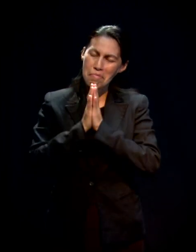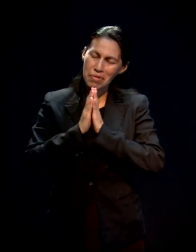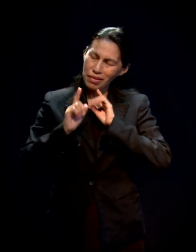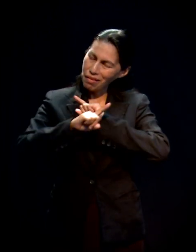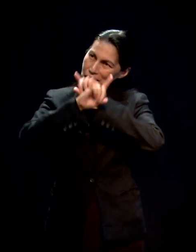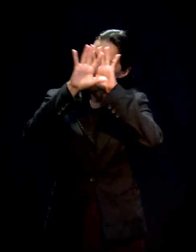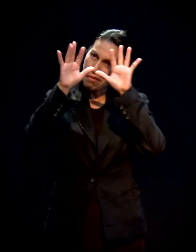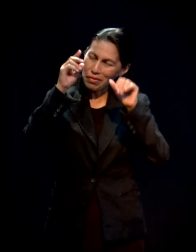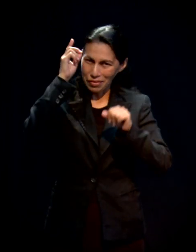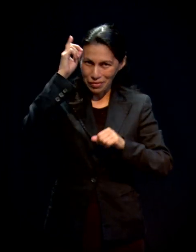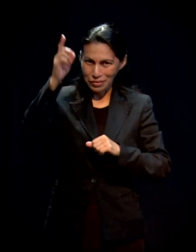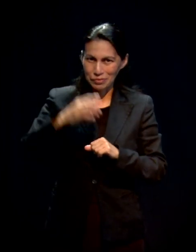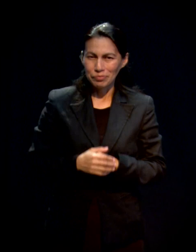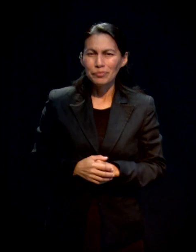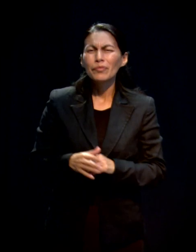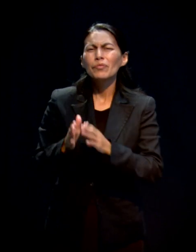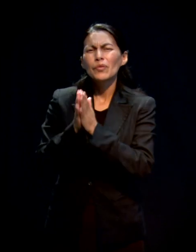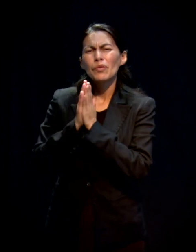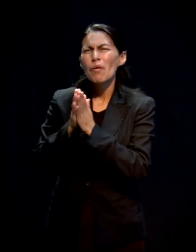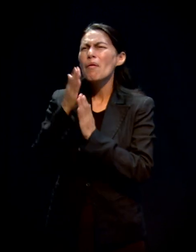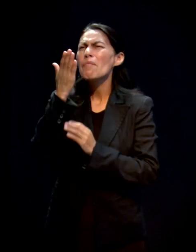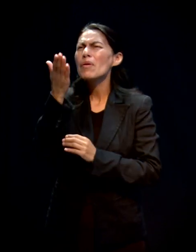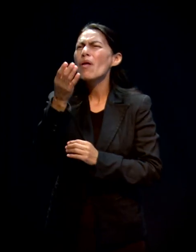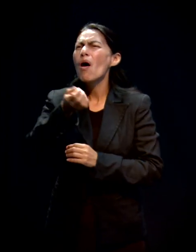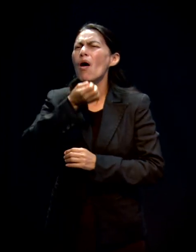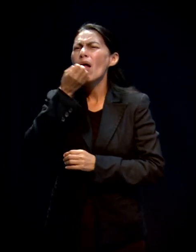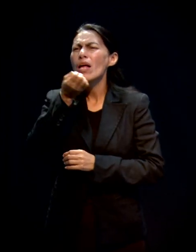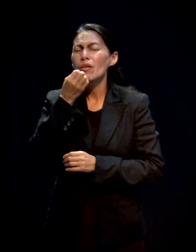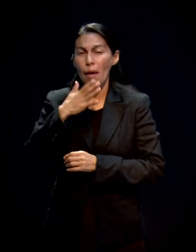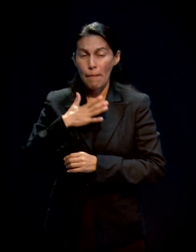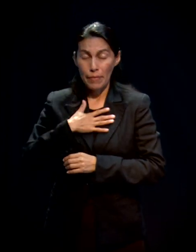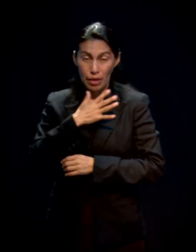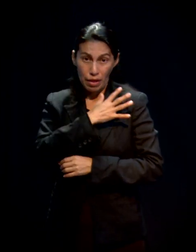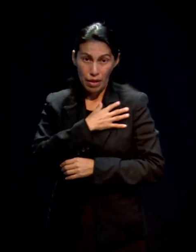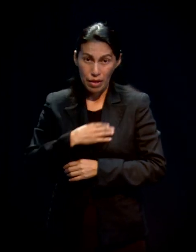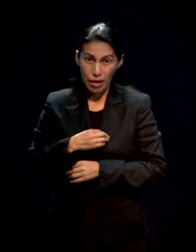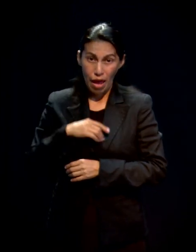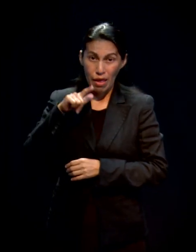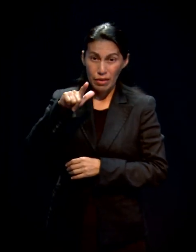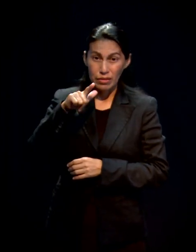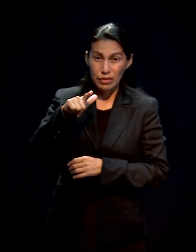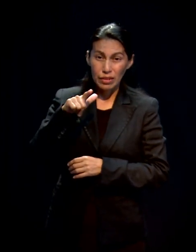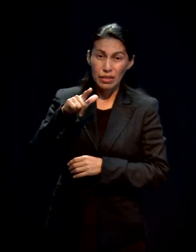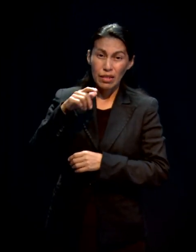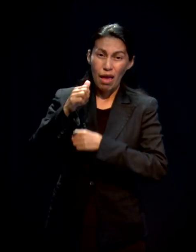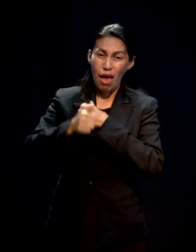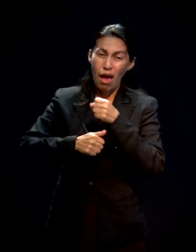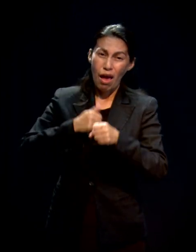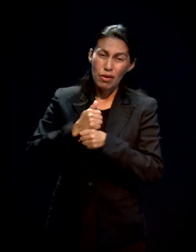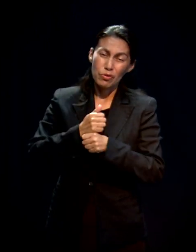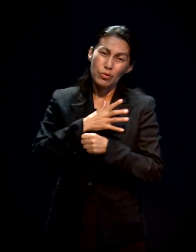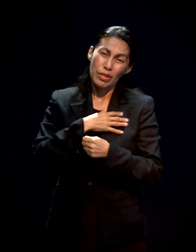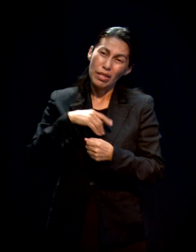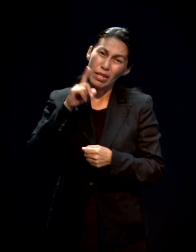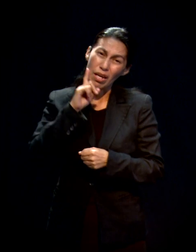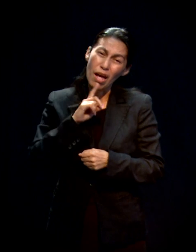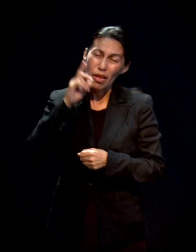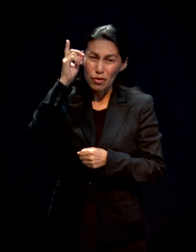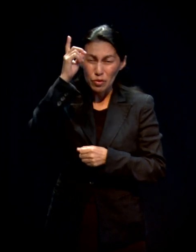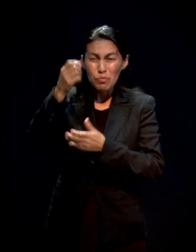hija es muy complicada situación sólo tiene 17 años pero que dios me ayude y me dé fuerzas